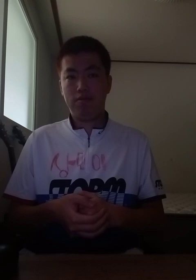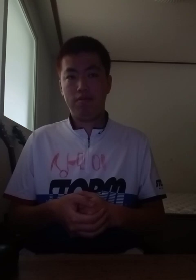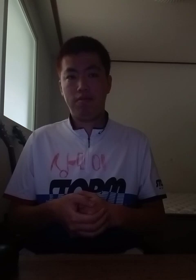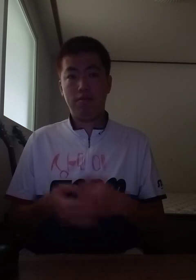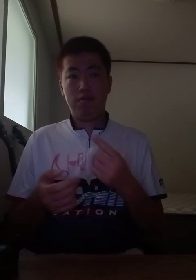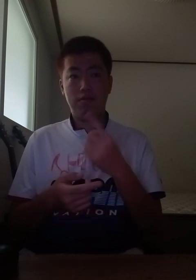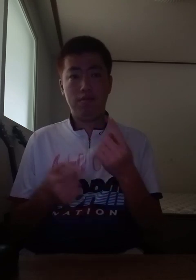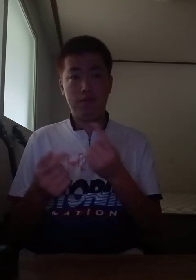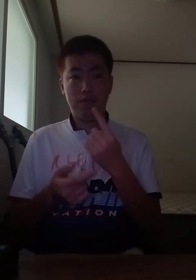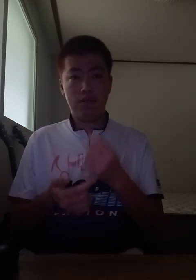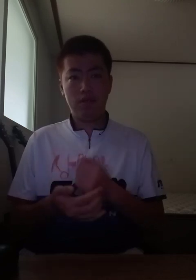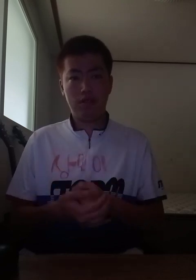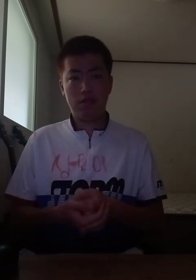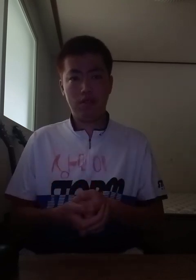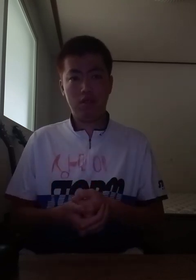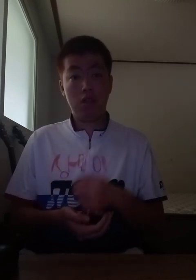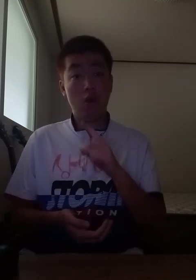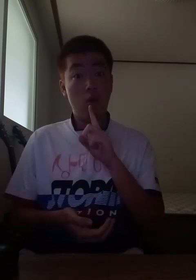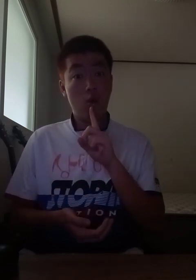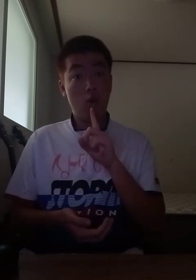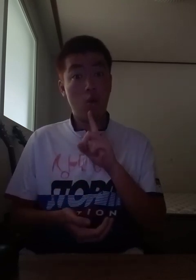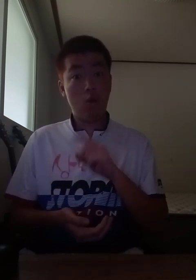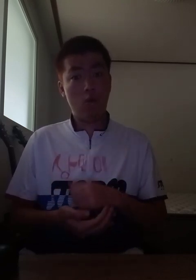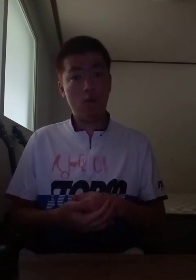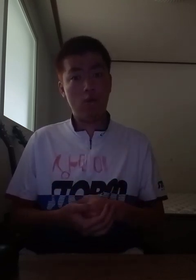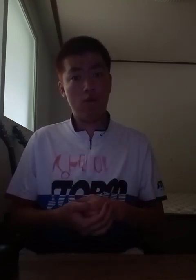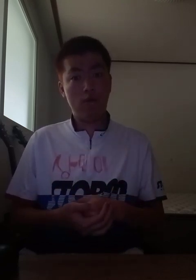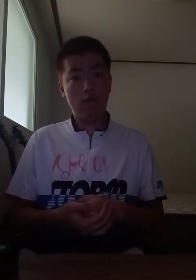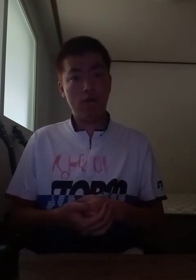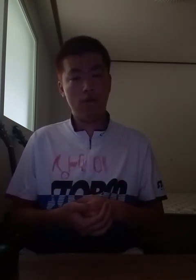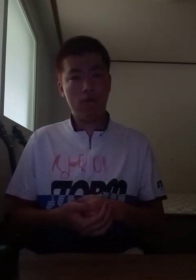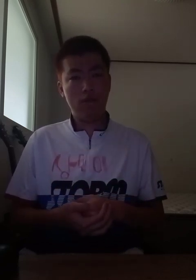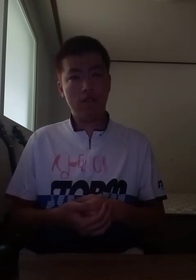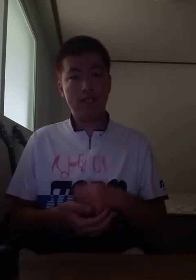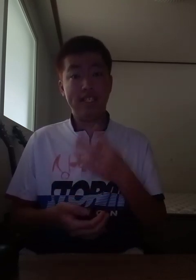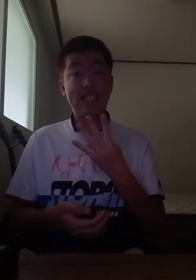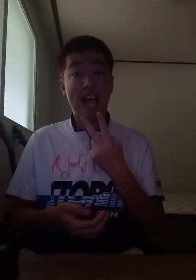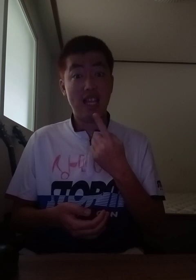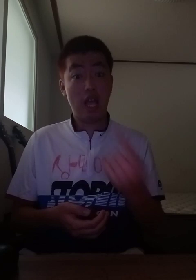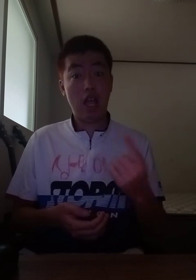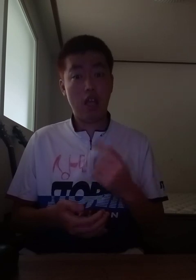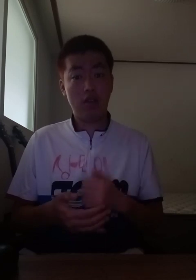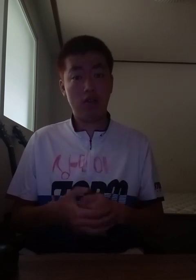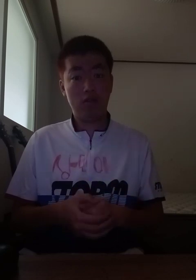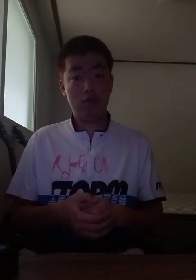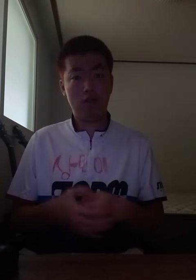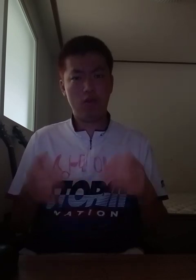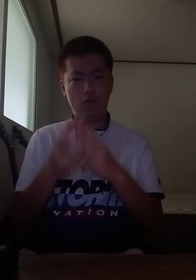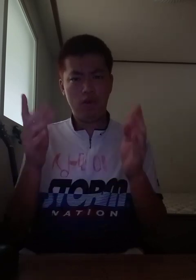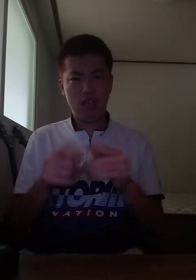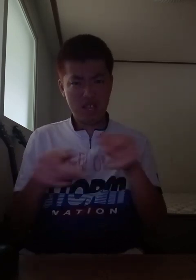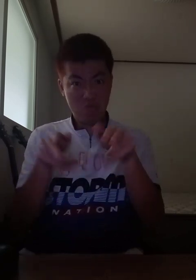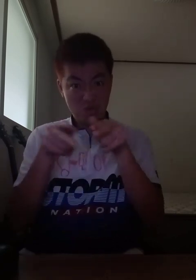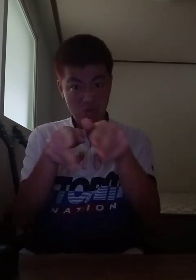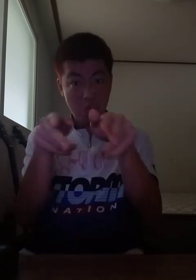출근하시는 분이세요? 네. 어디로 출근하세요? 사당. 수원역을 가로질러 밖으로 나간